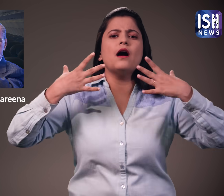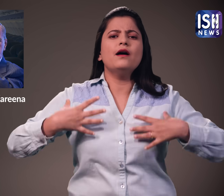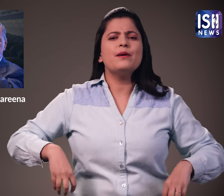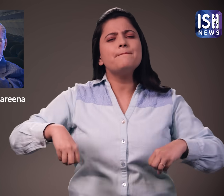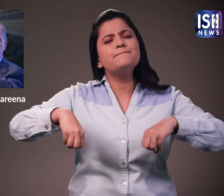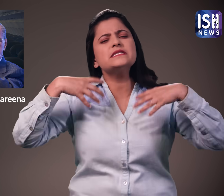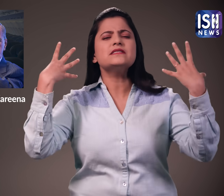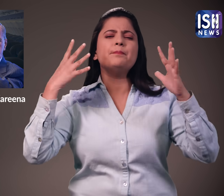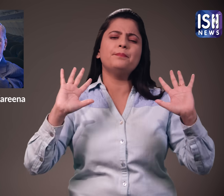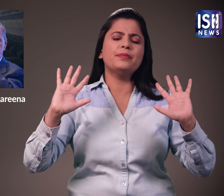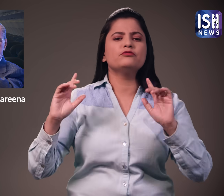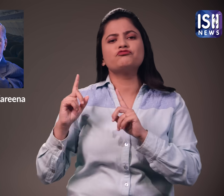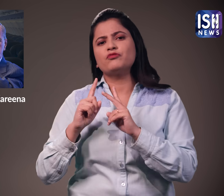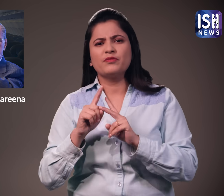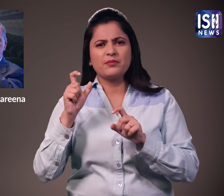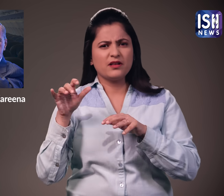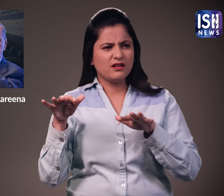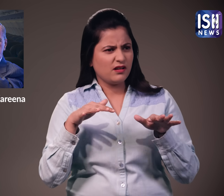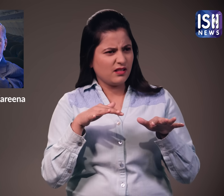कुर्पालोता का सामना करने के बारे में भी बात की थी